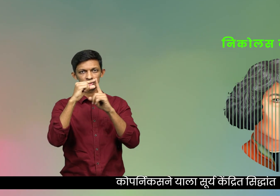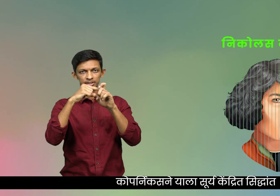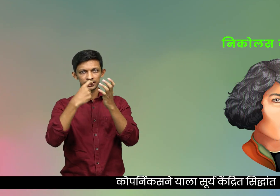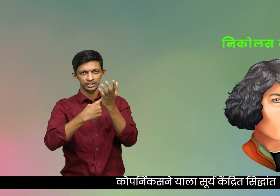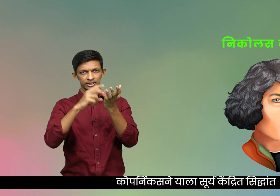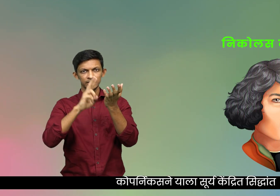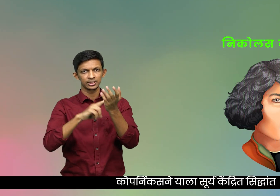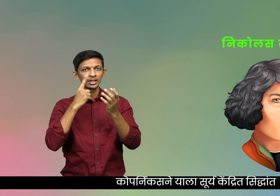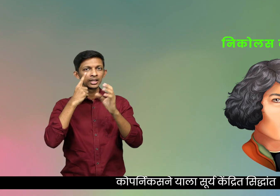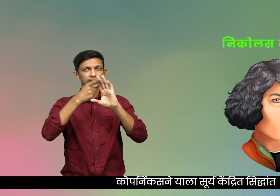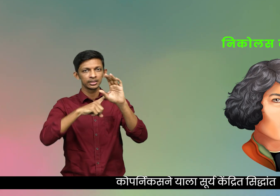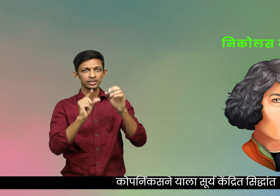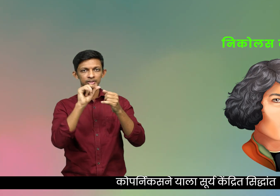कोपर्निकसने याला सूर्यकेंद्रित सिद्धांत,